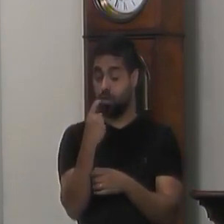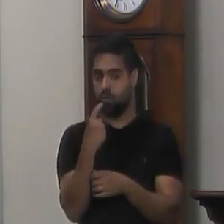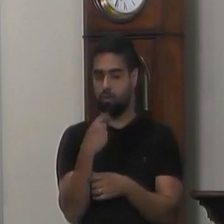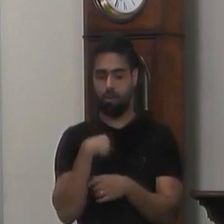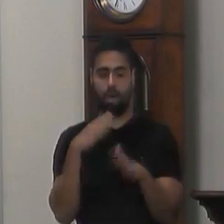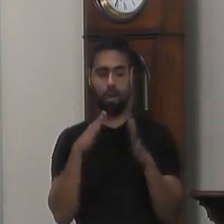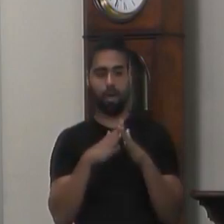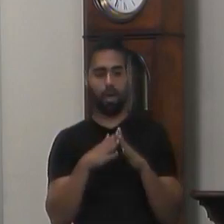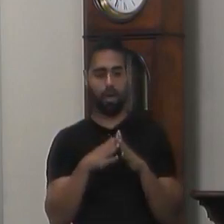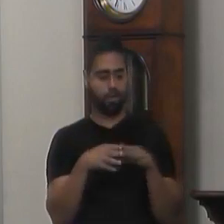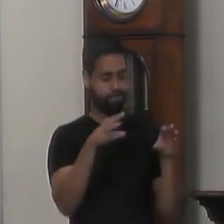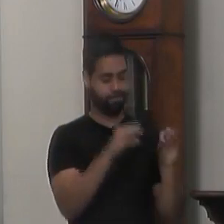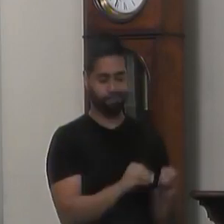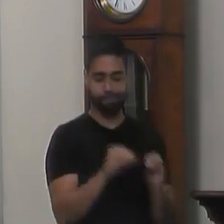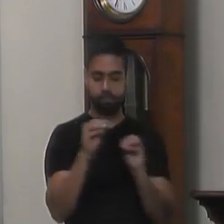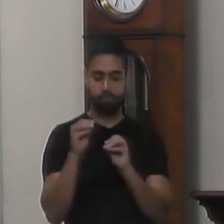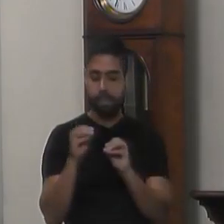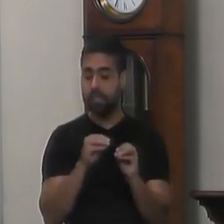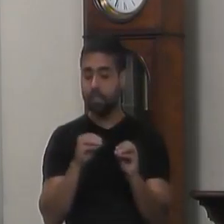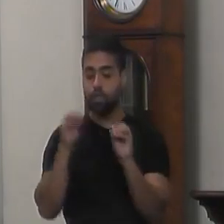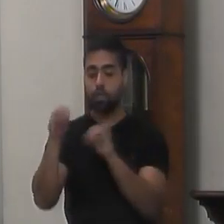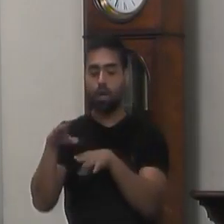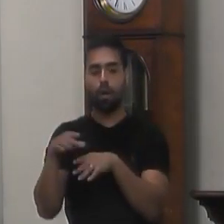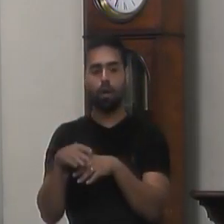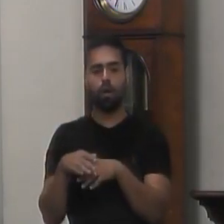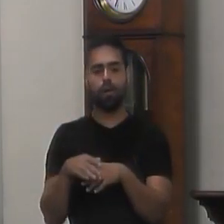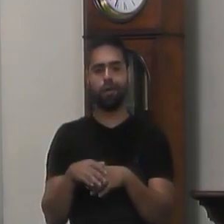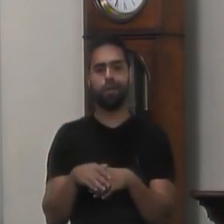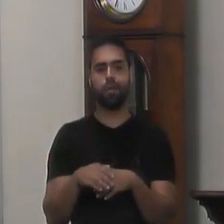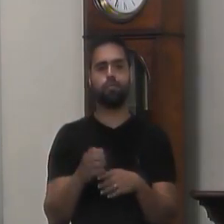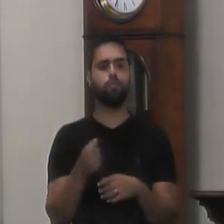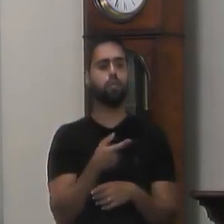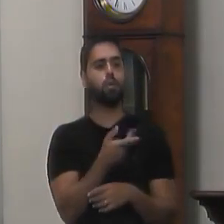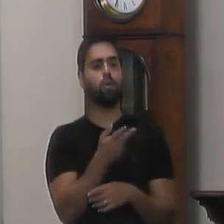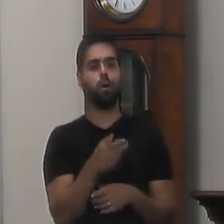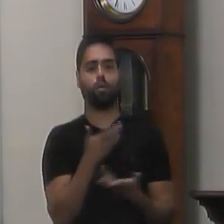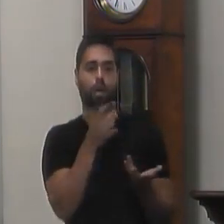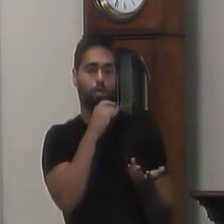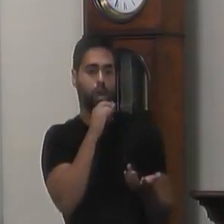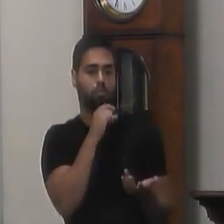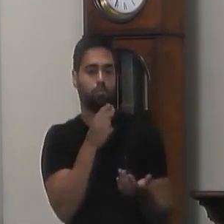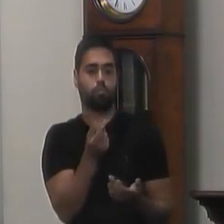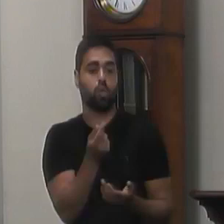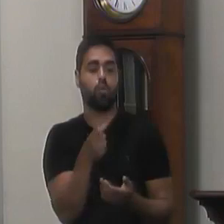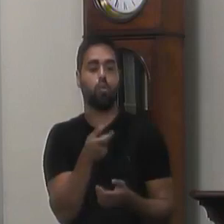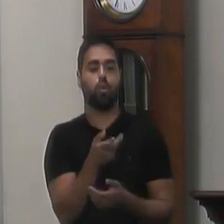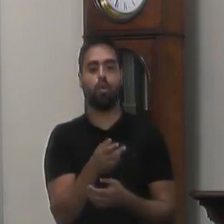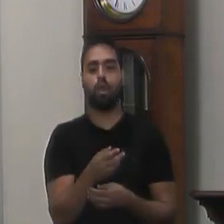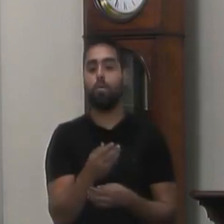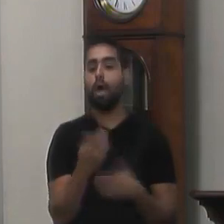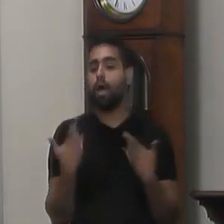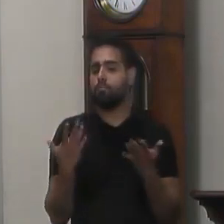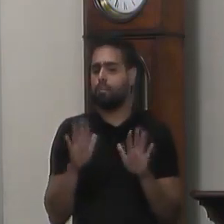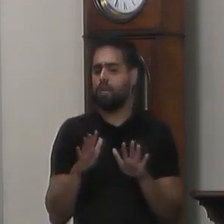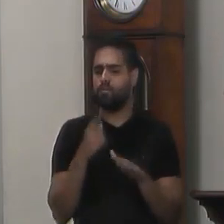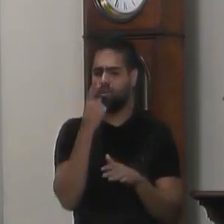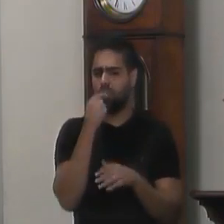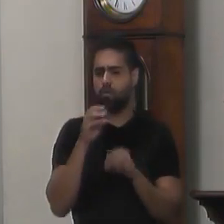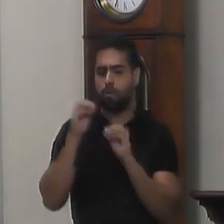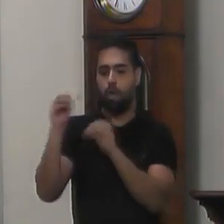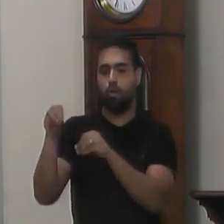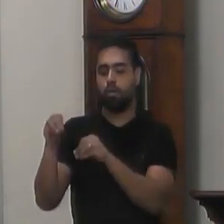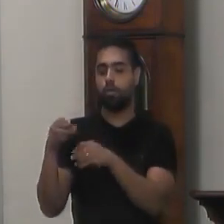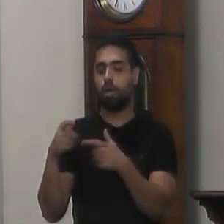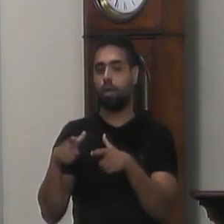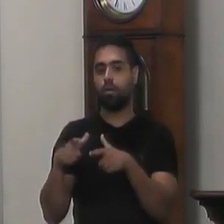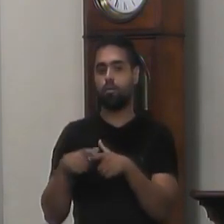casa. Tirar ele de lá. O carroceiro, quanto você me cobra? X. Você vai jogar onde? Vou jogar lá no